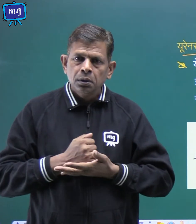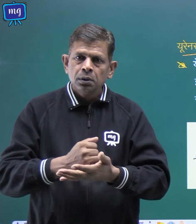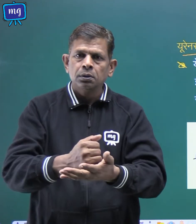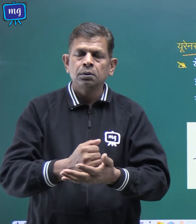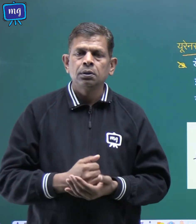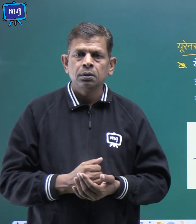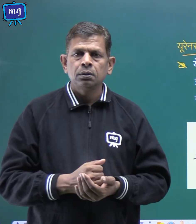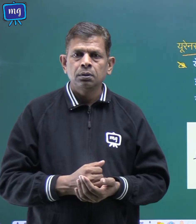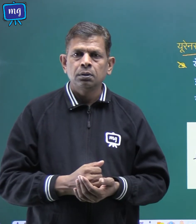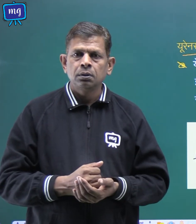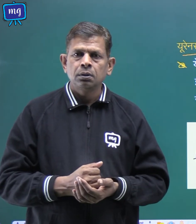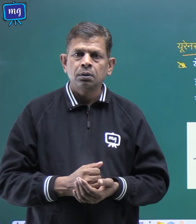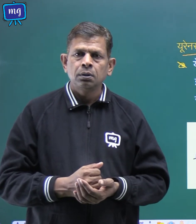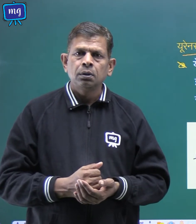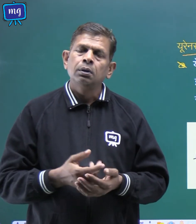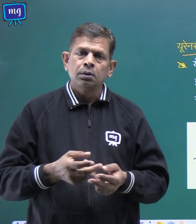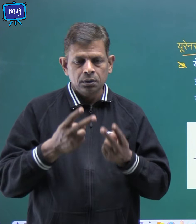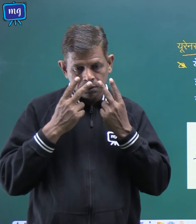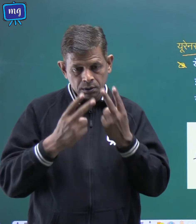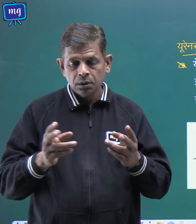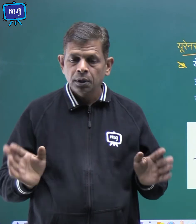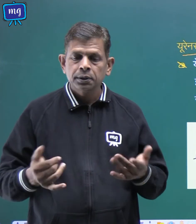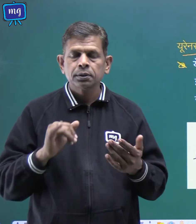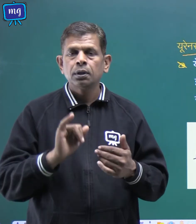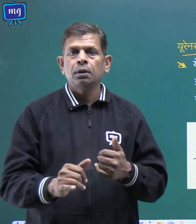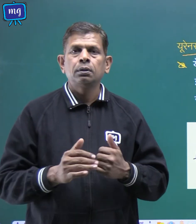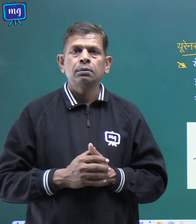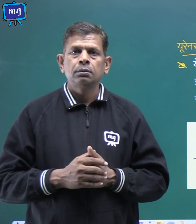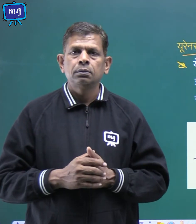सहायता से ही देखा जा सकता है।